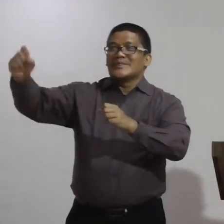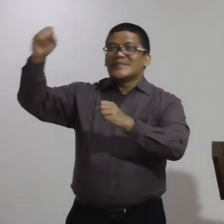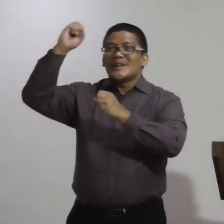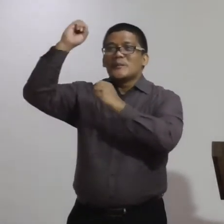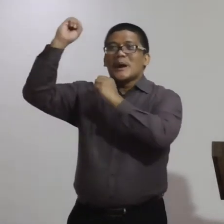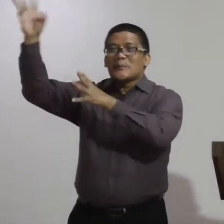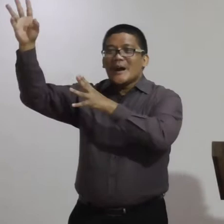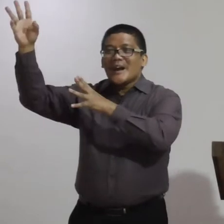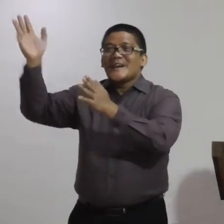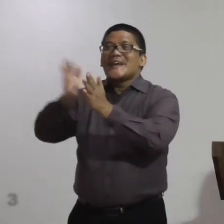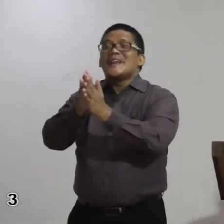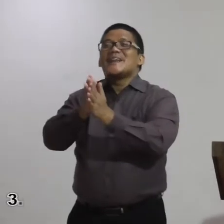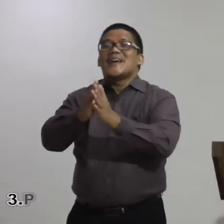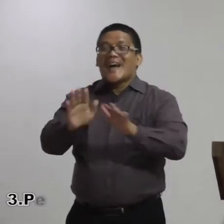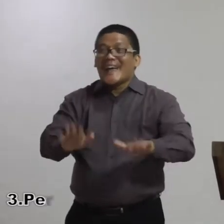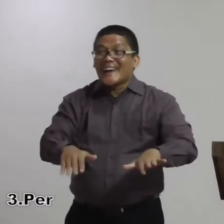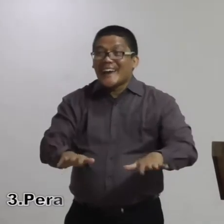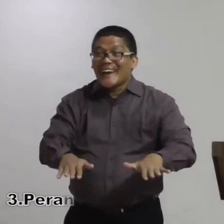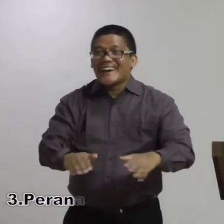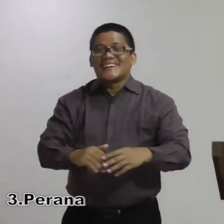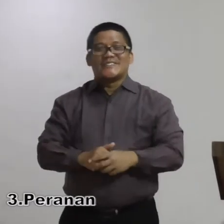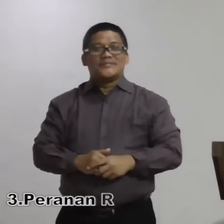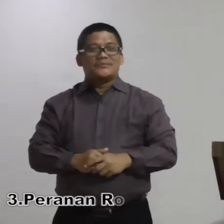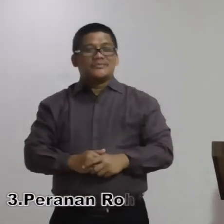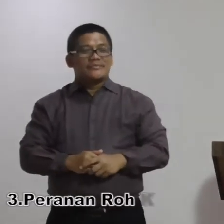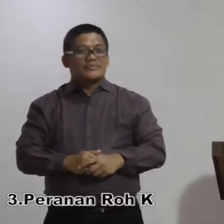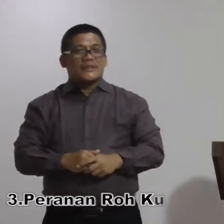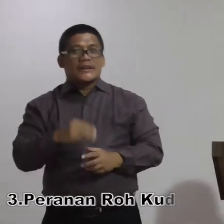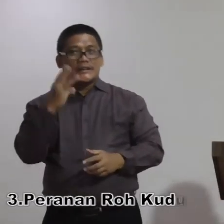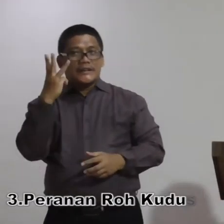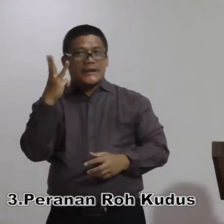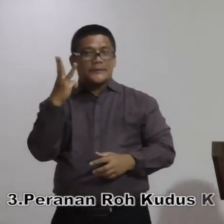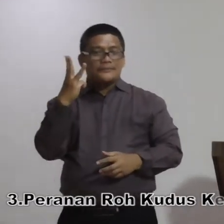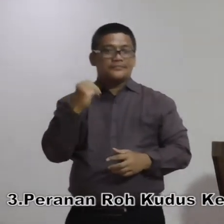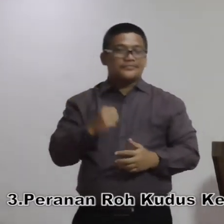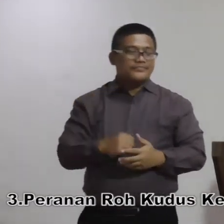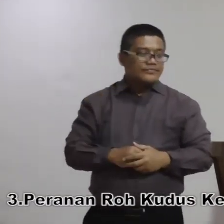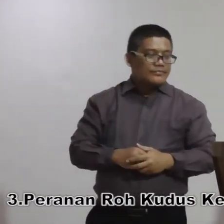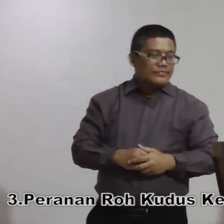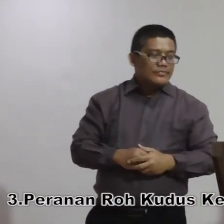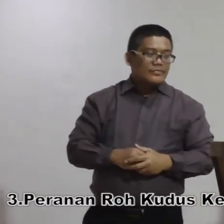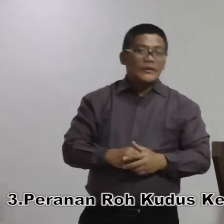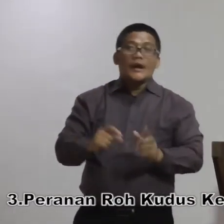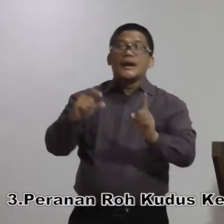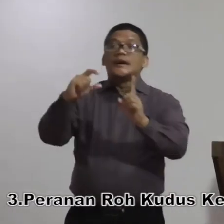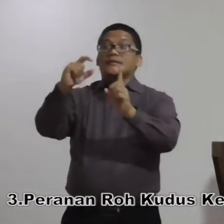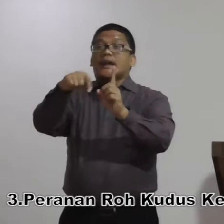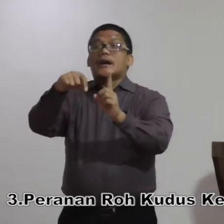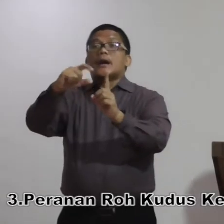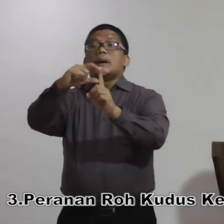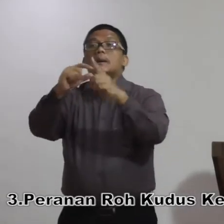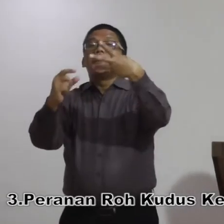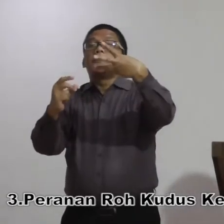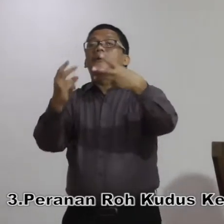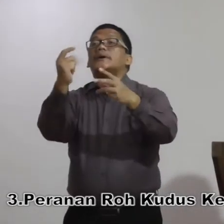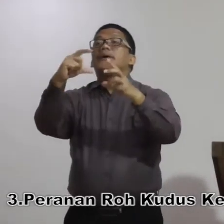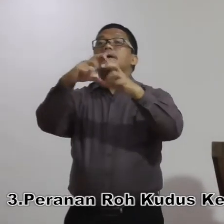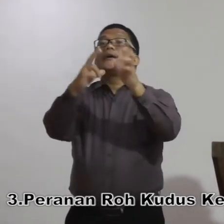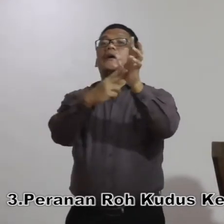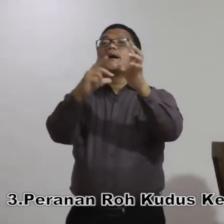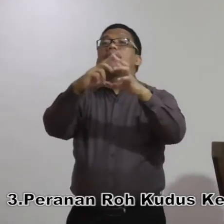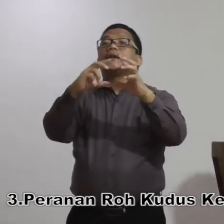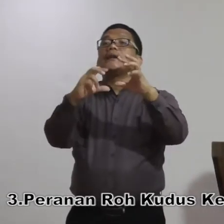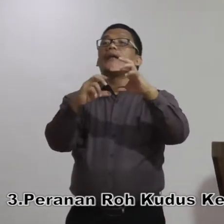Allah. Ya. Berikutnya, yang ketiga, ya, peranan Roh Kudus. Nah,